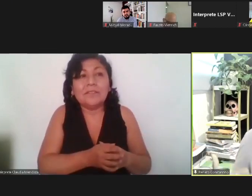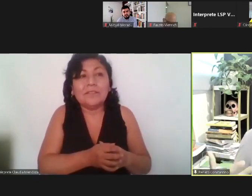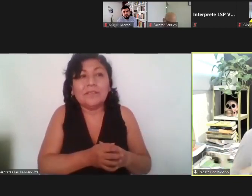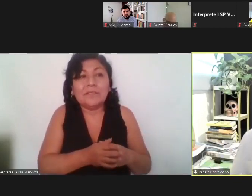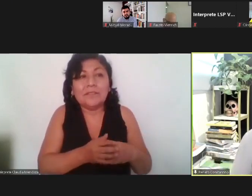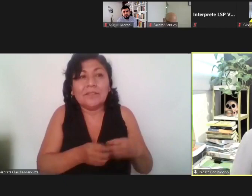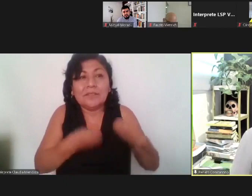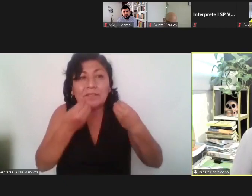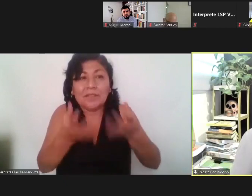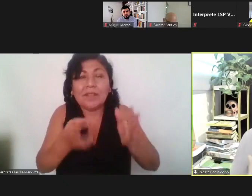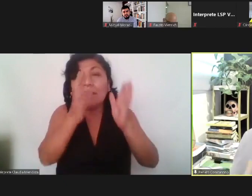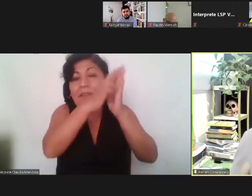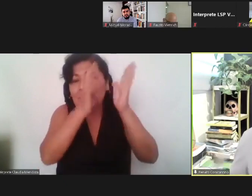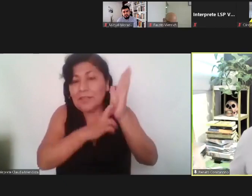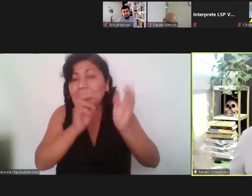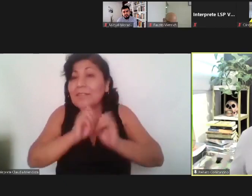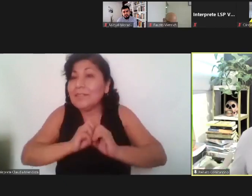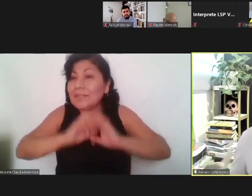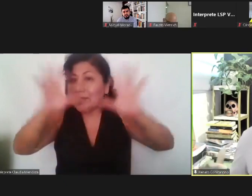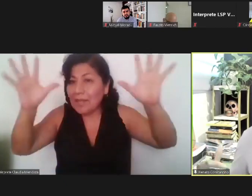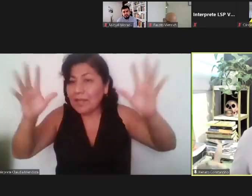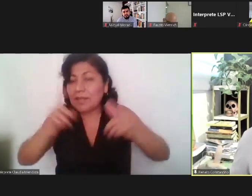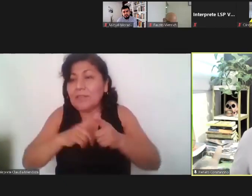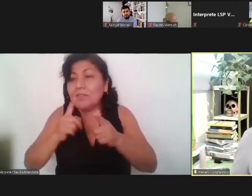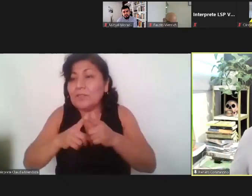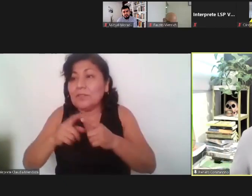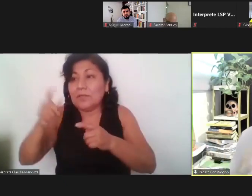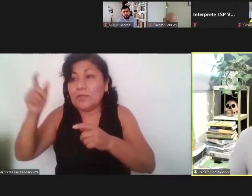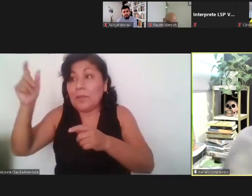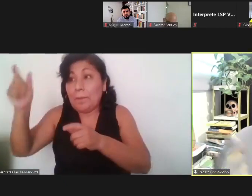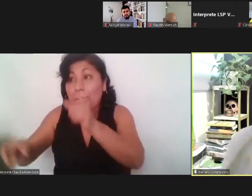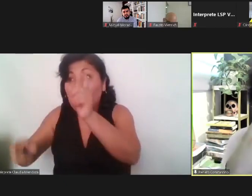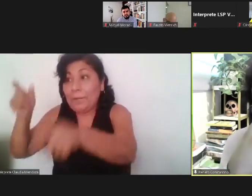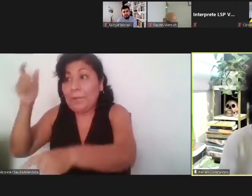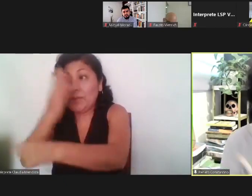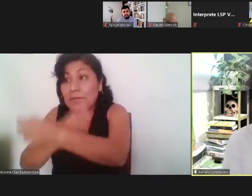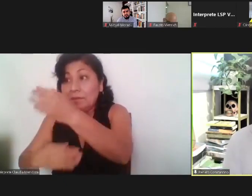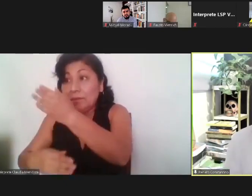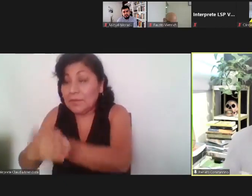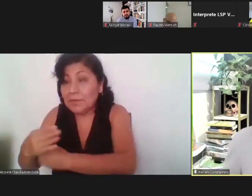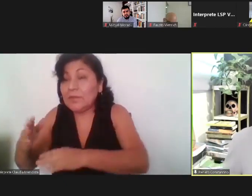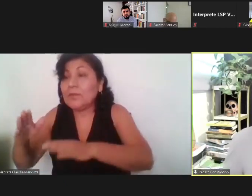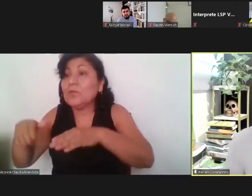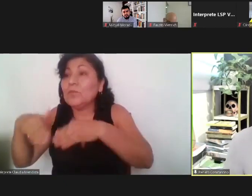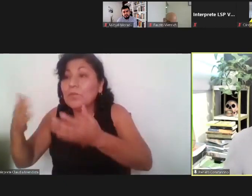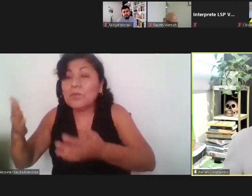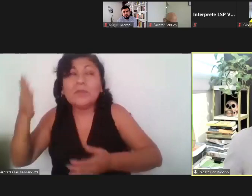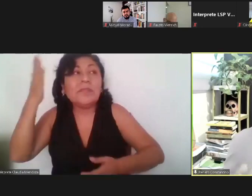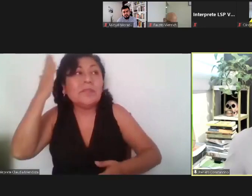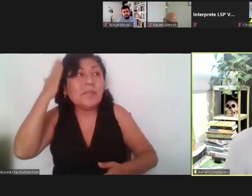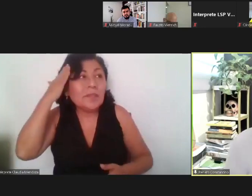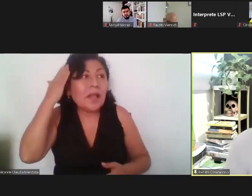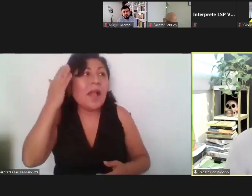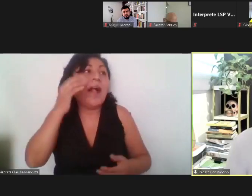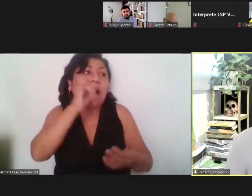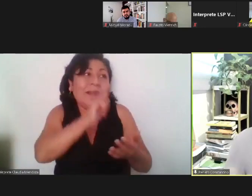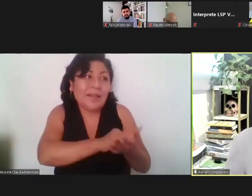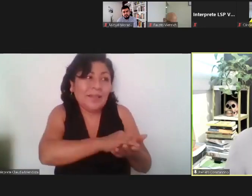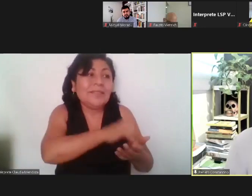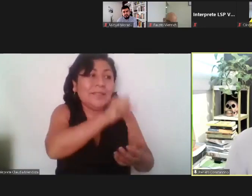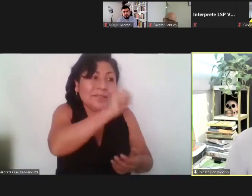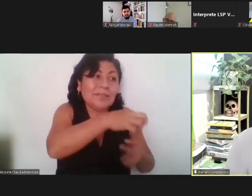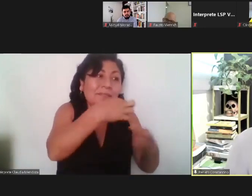con discapacidad puedan acceder a textos. Ya no solamente en la Biblioteca Nacional, porque eso es algo muy común, ¿no? Hay una sala